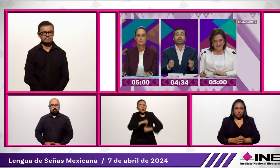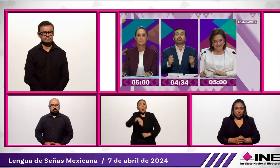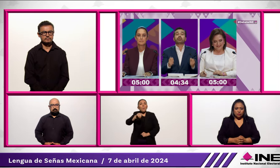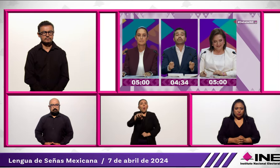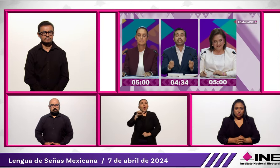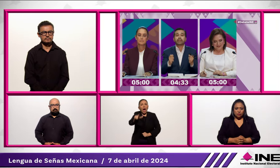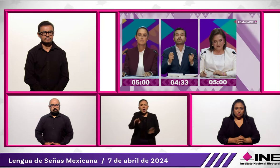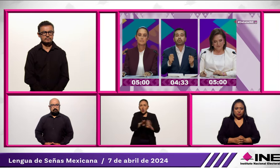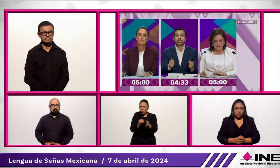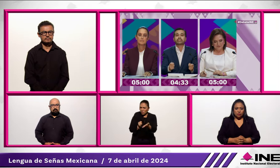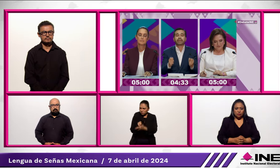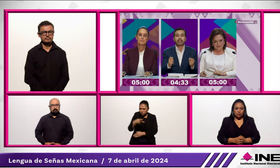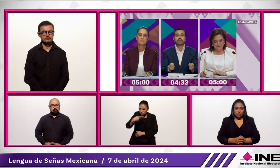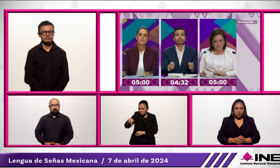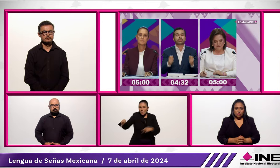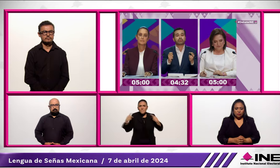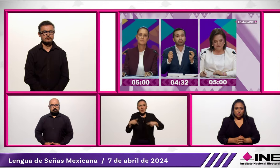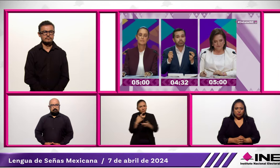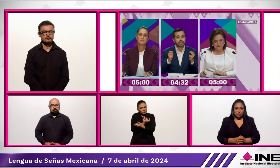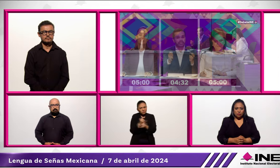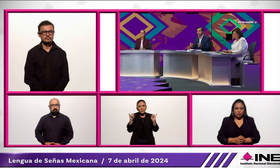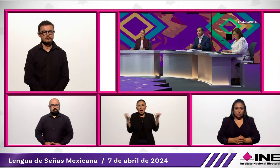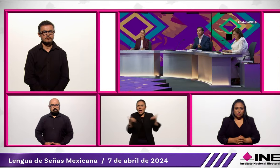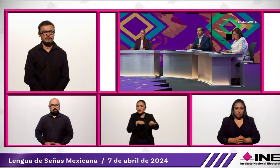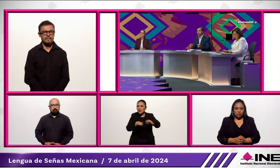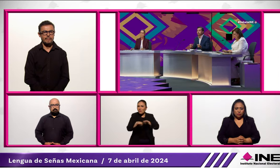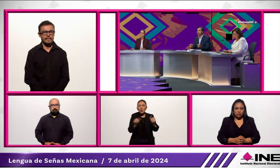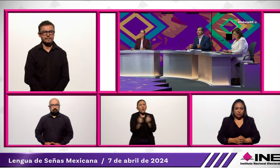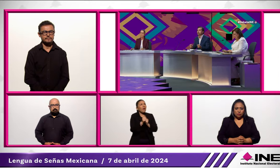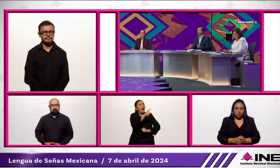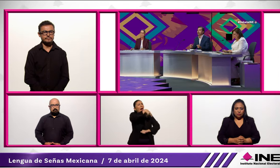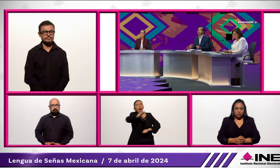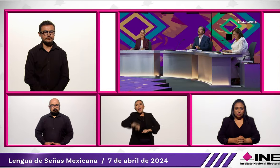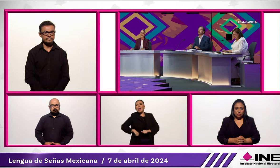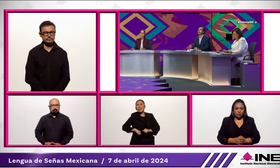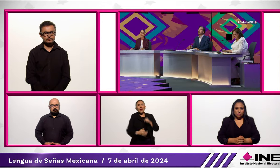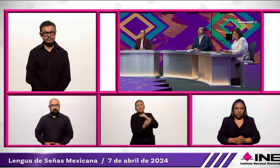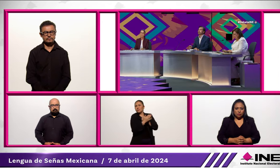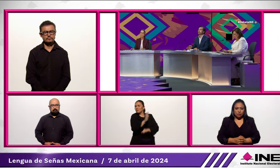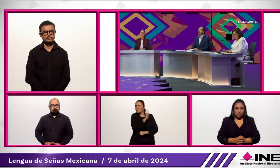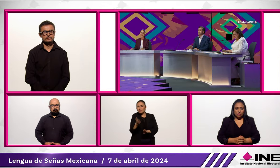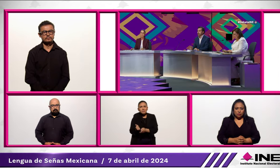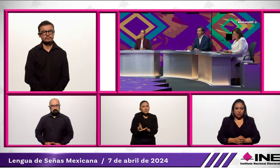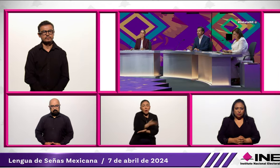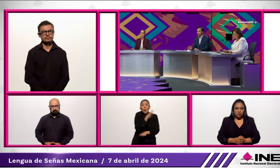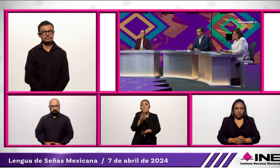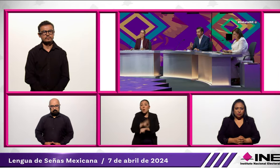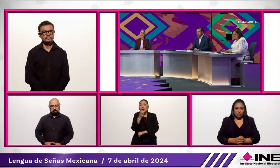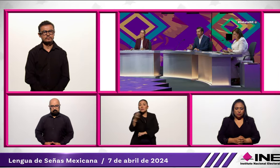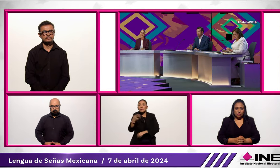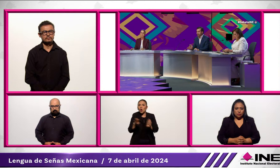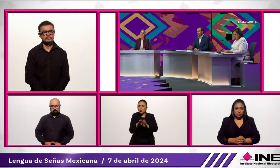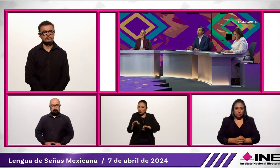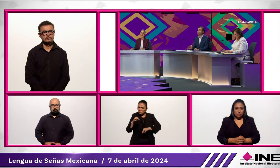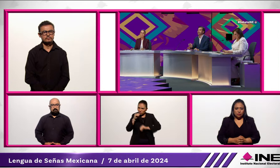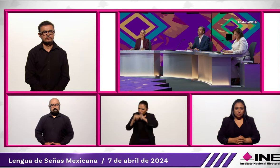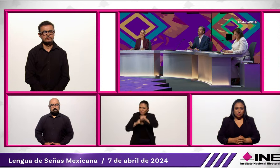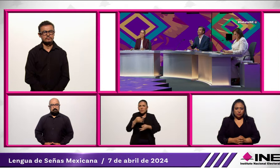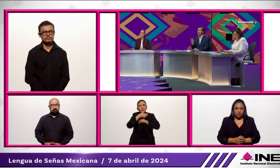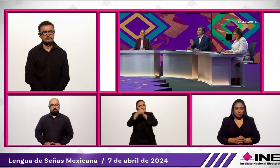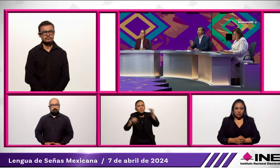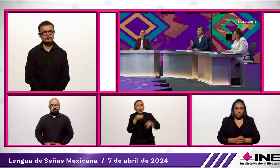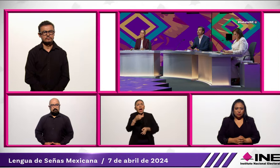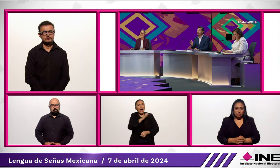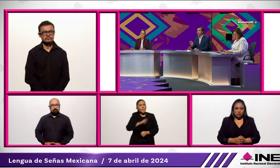independencia, con autonomía de los poderes fácticos y de los grupos de interés. Y para eso hay que tener una campaña austera, una